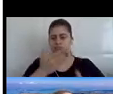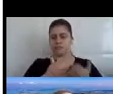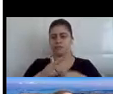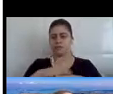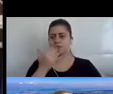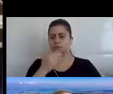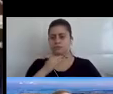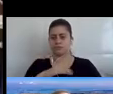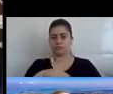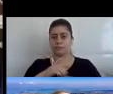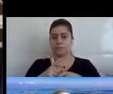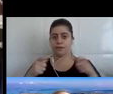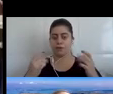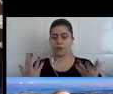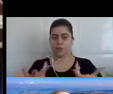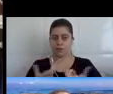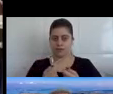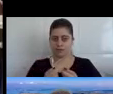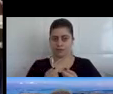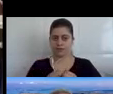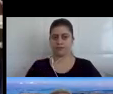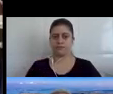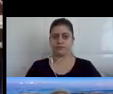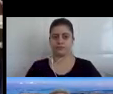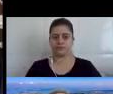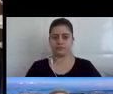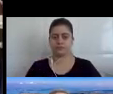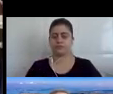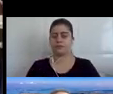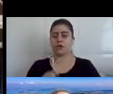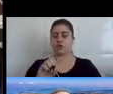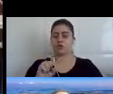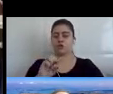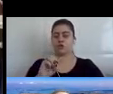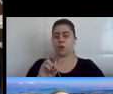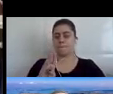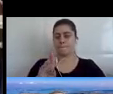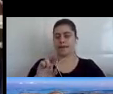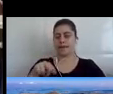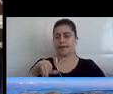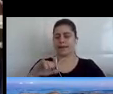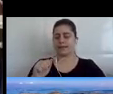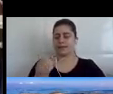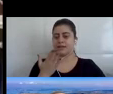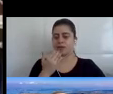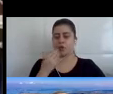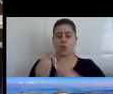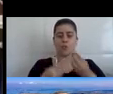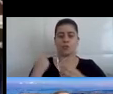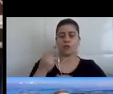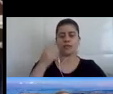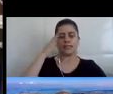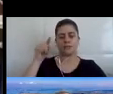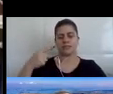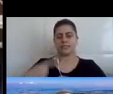qualidade. A questão da soberania alimentar, como que a gente está entendendo isso na cidade, se isso